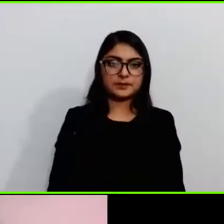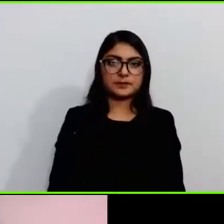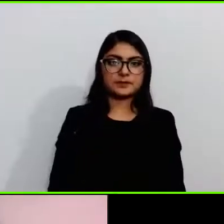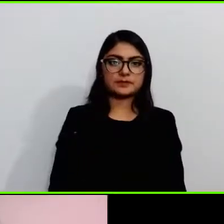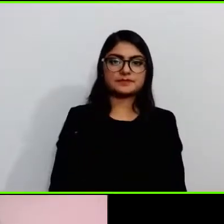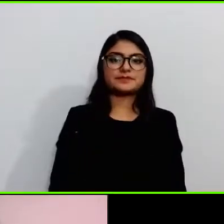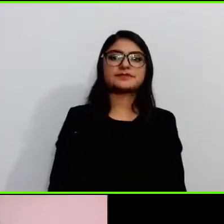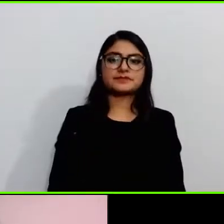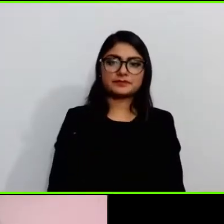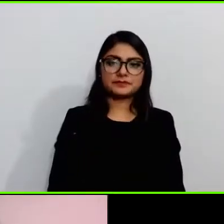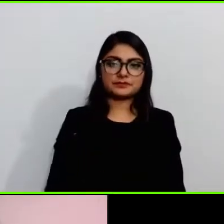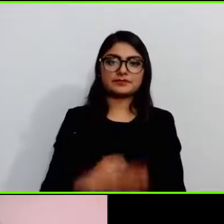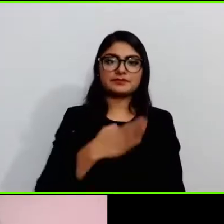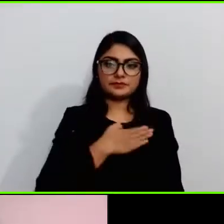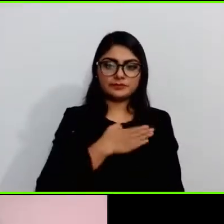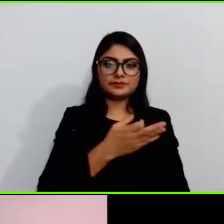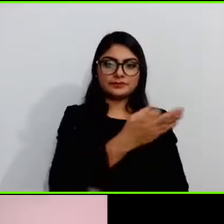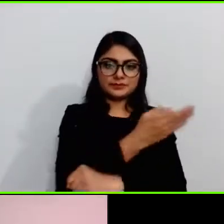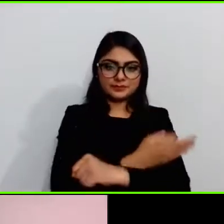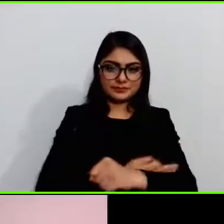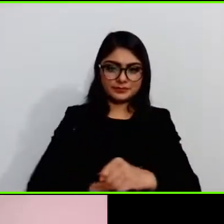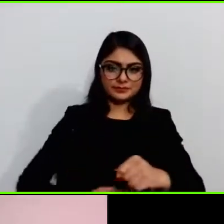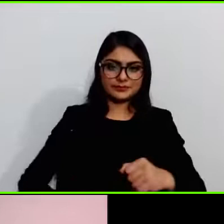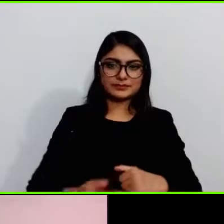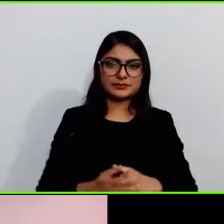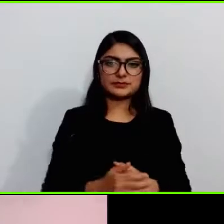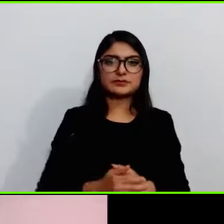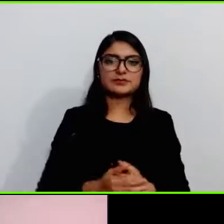Muy buenas tardes.